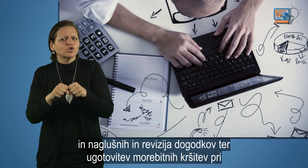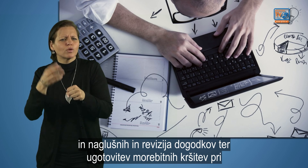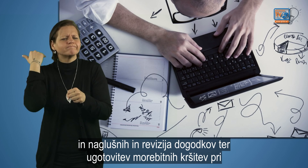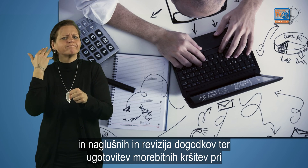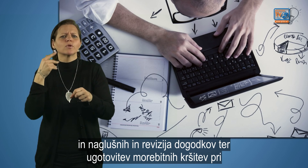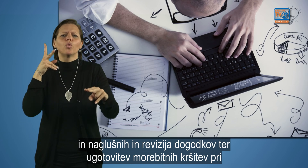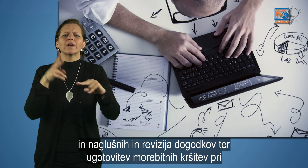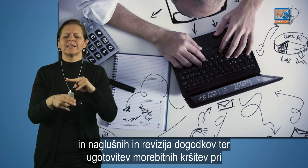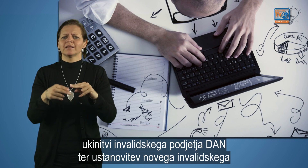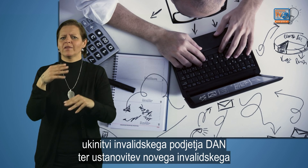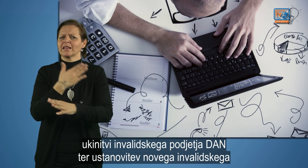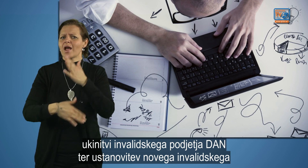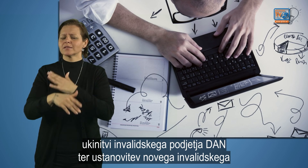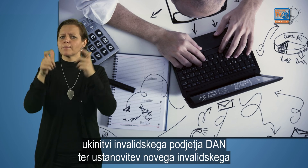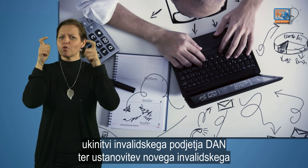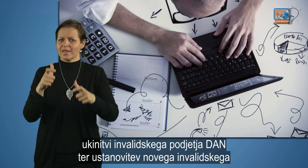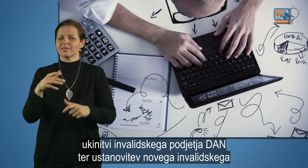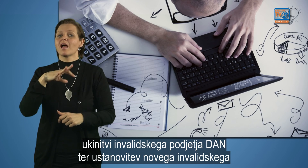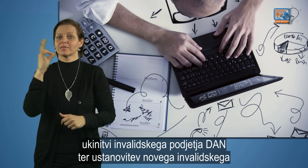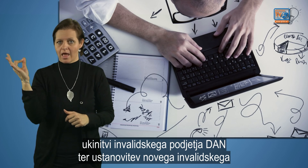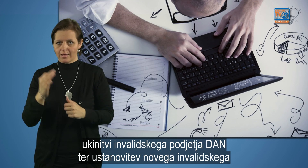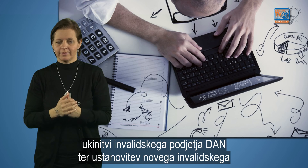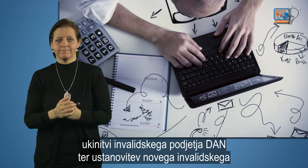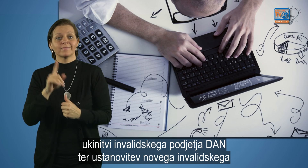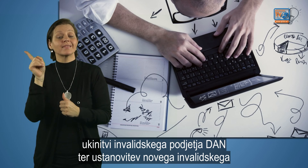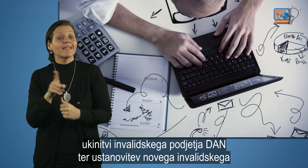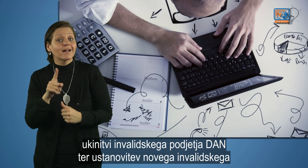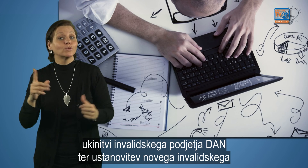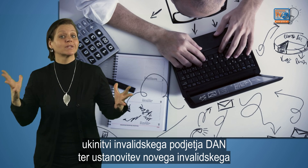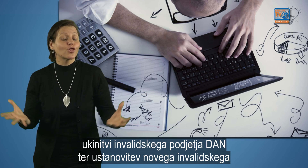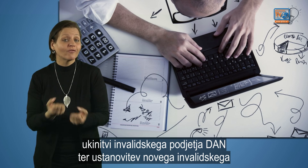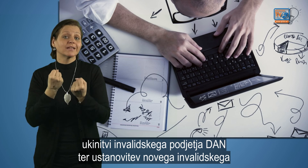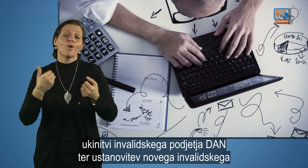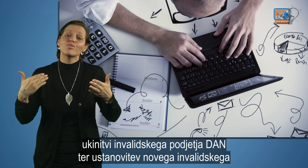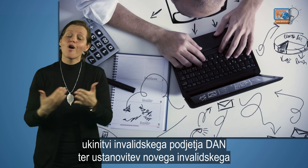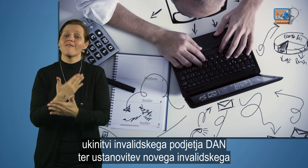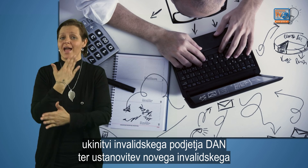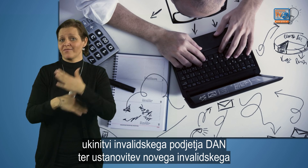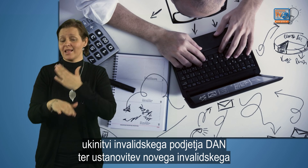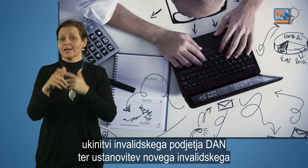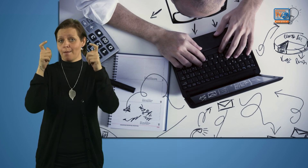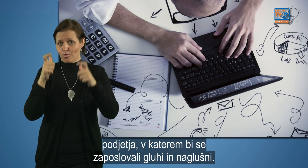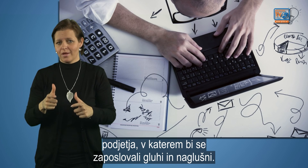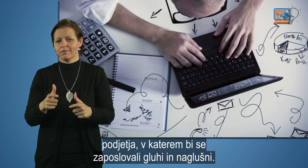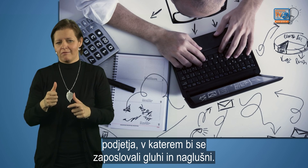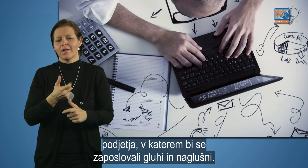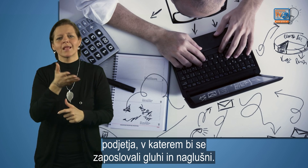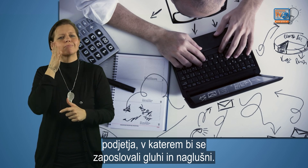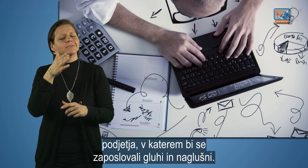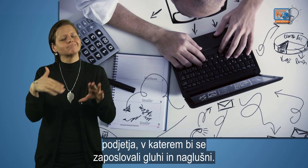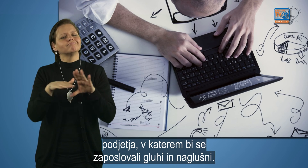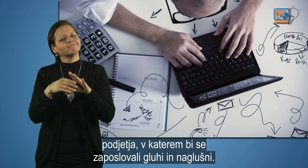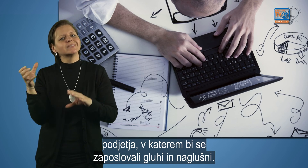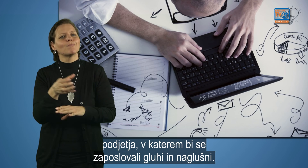ukinitvi invalidskega podjetja Dan ter ustanovitev novega invalidskega podjetja v katerem bi se